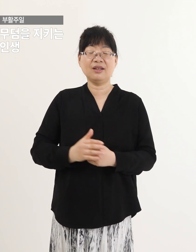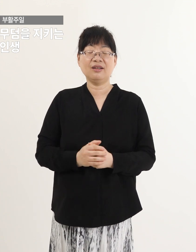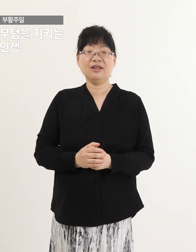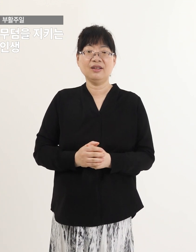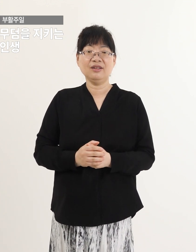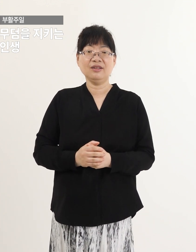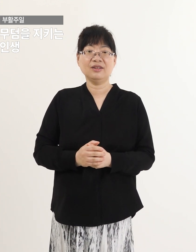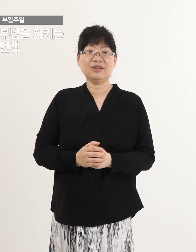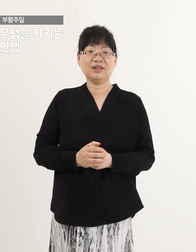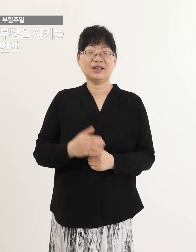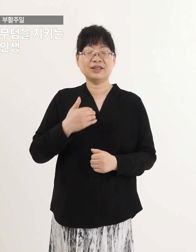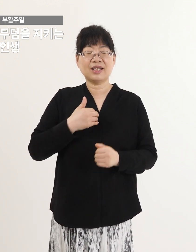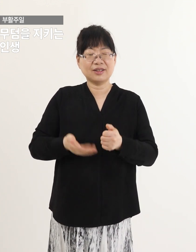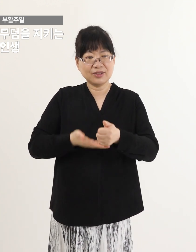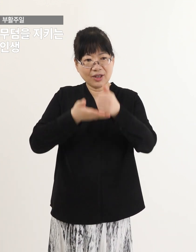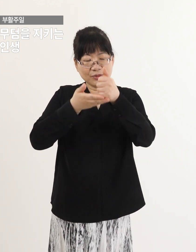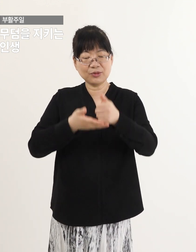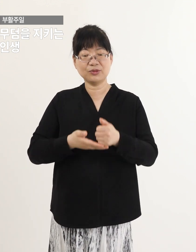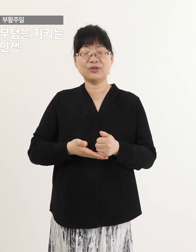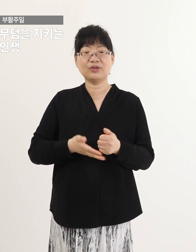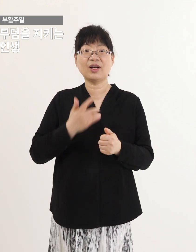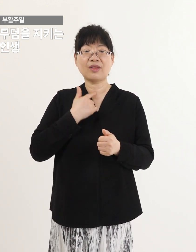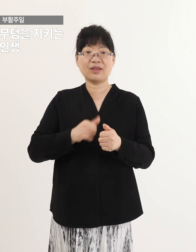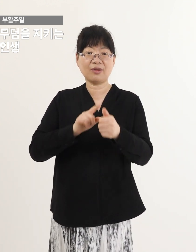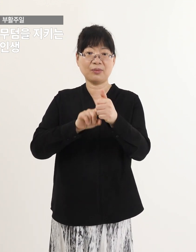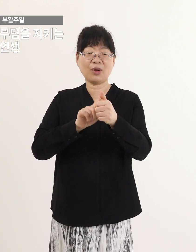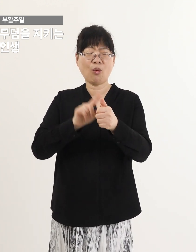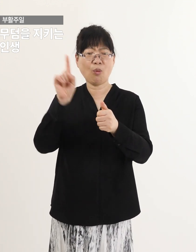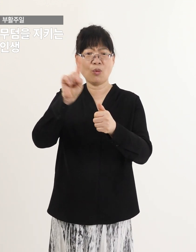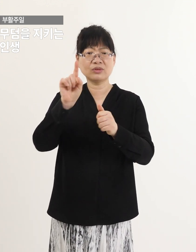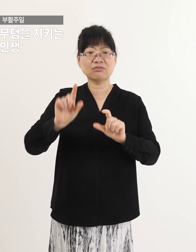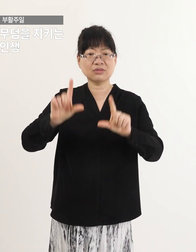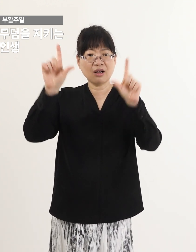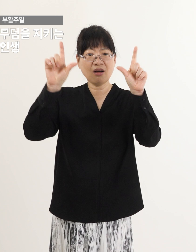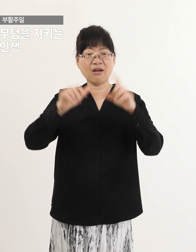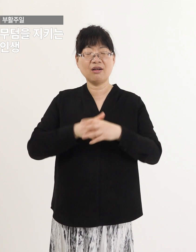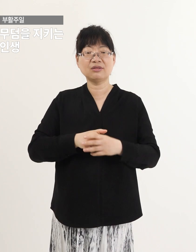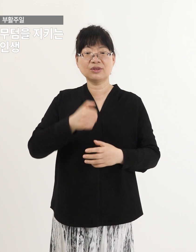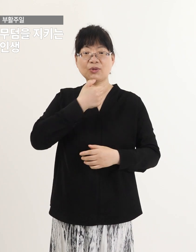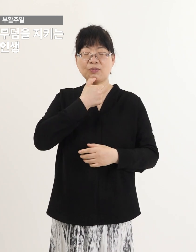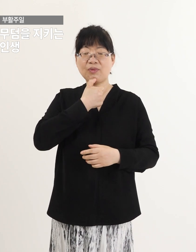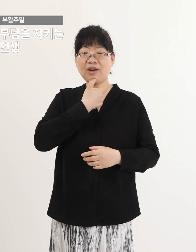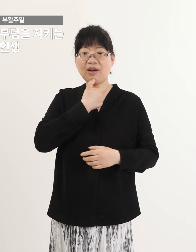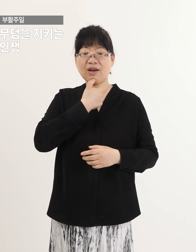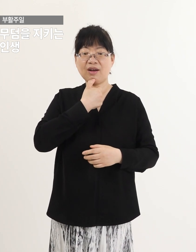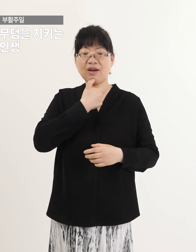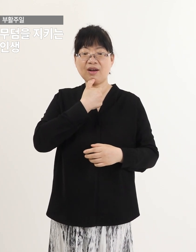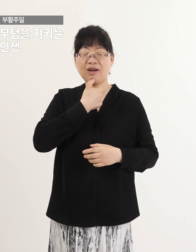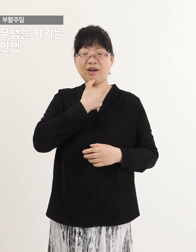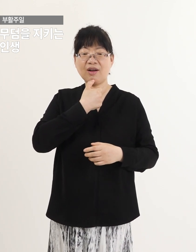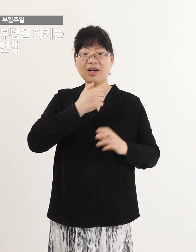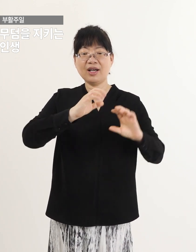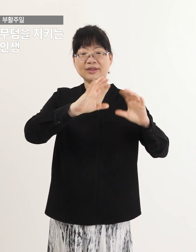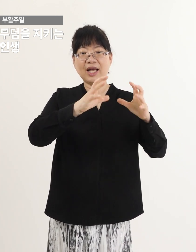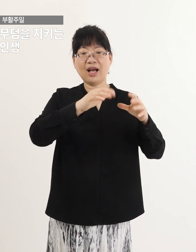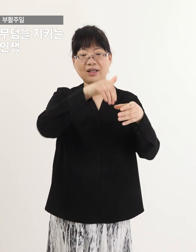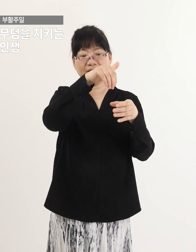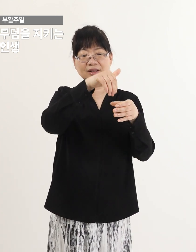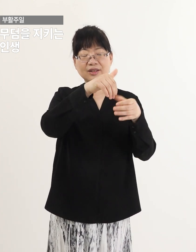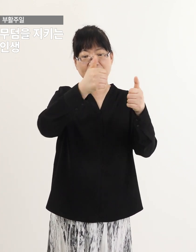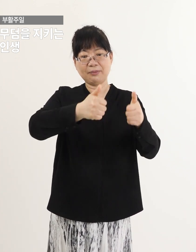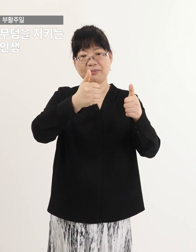평소에 마음에 존경을 담고 있던 그분이 어느 날 로마 제국의 선고에